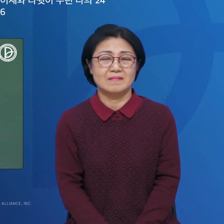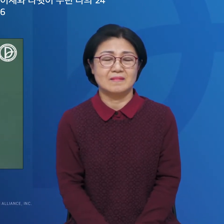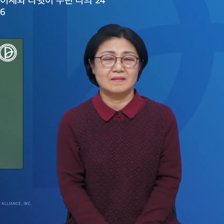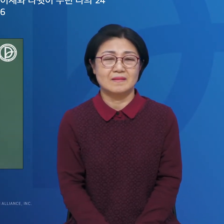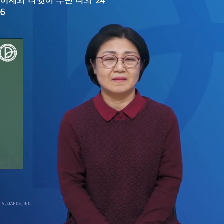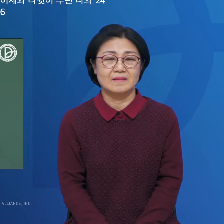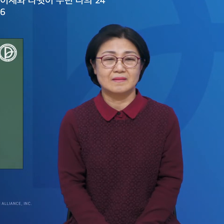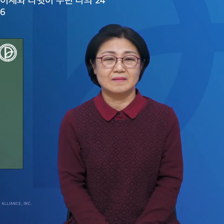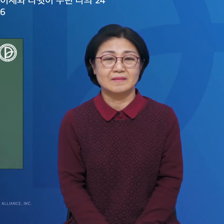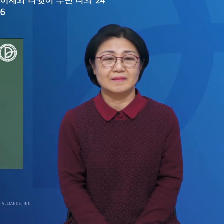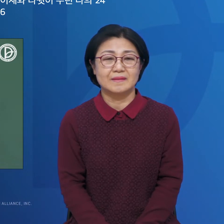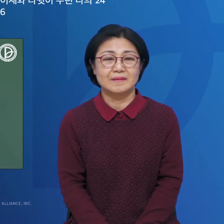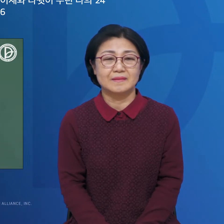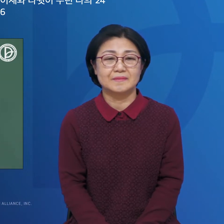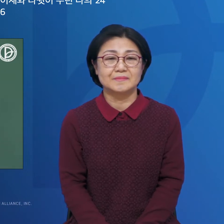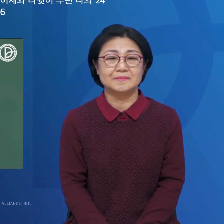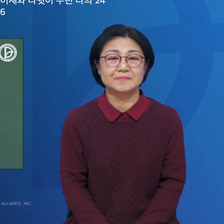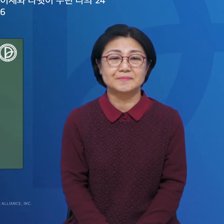하나님이